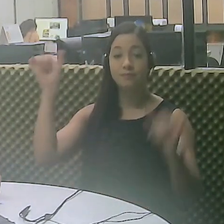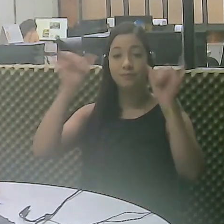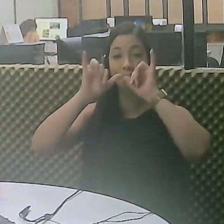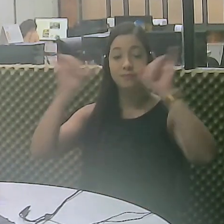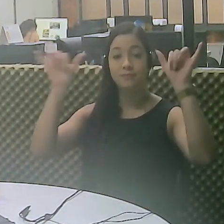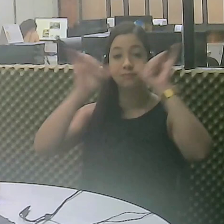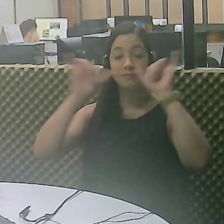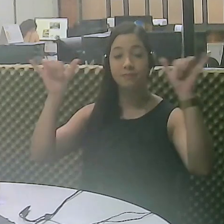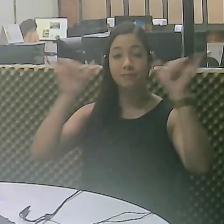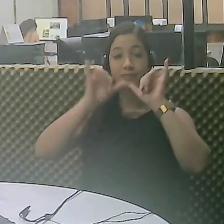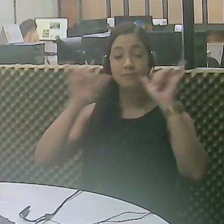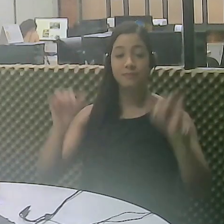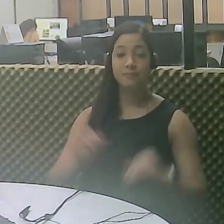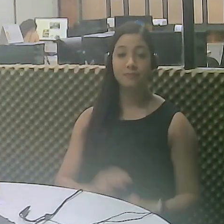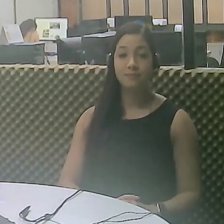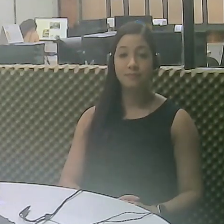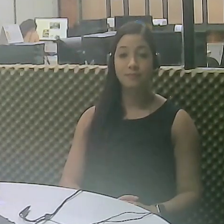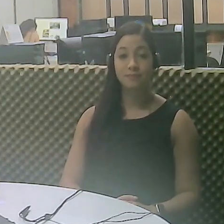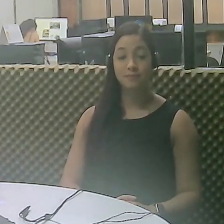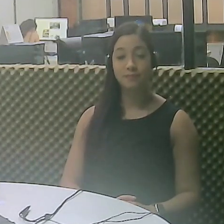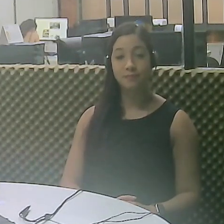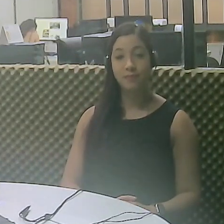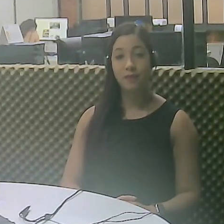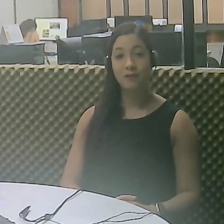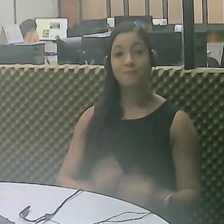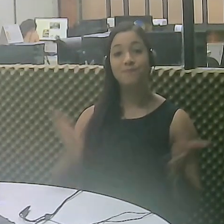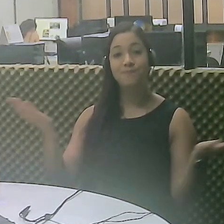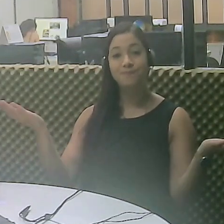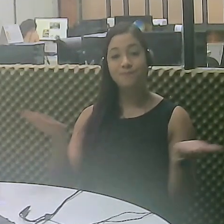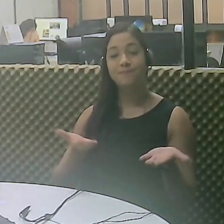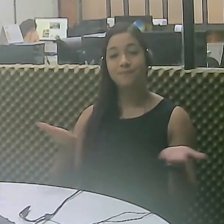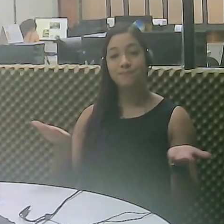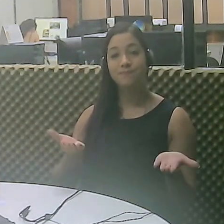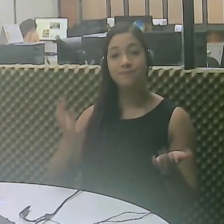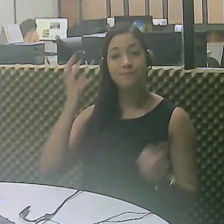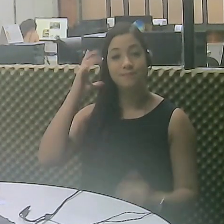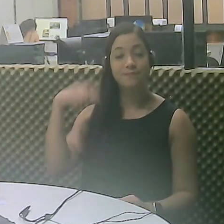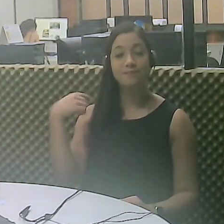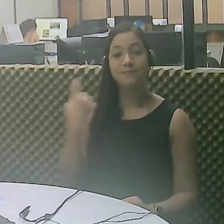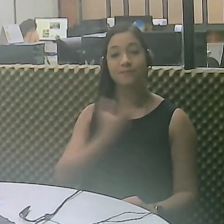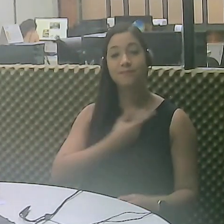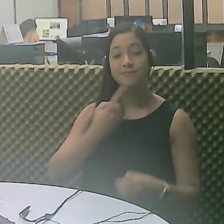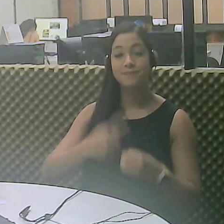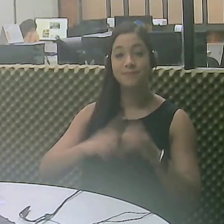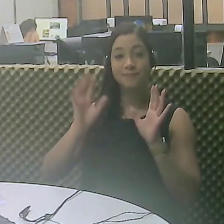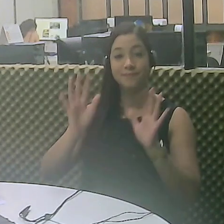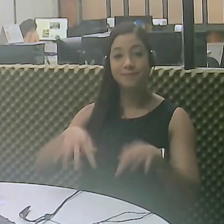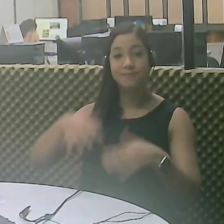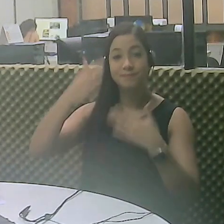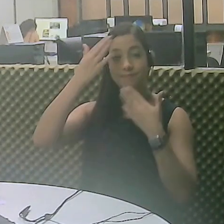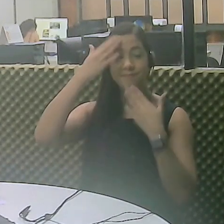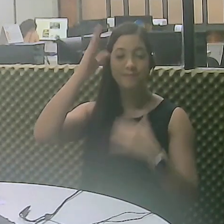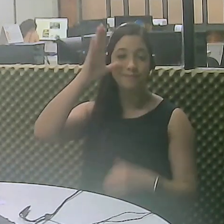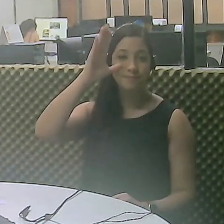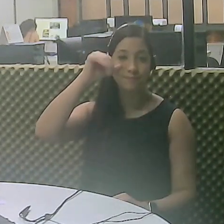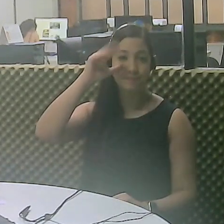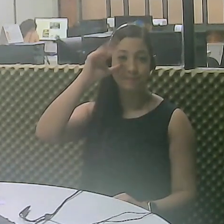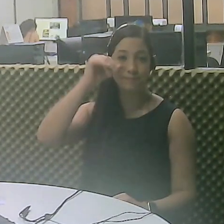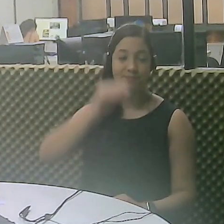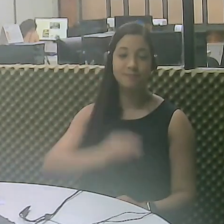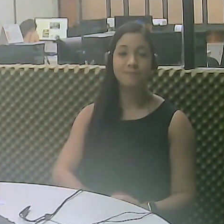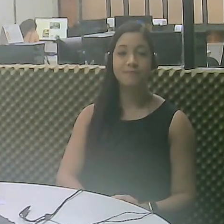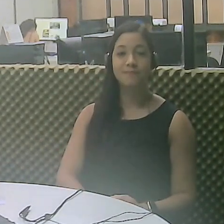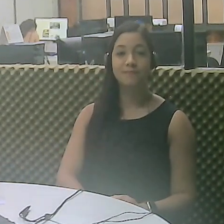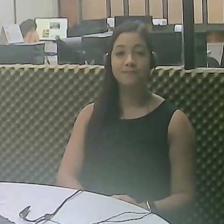Giro de notícias. A edição de hoje da Rádio Nossa Cidade fica por aqui. Obrigada pela